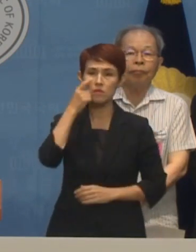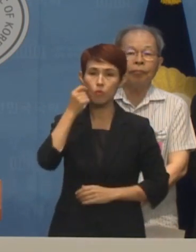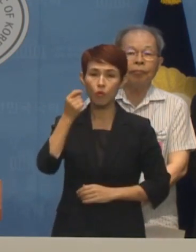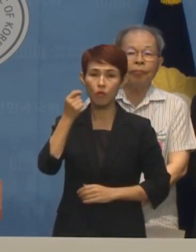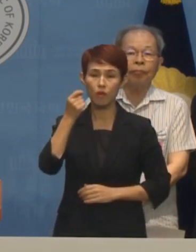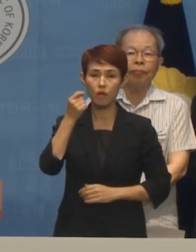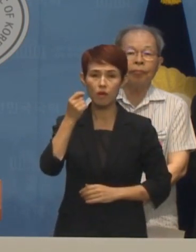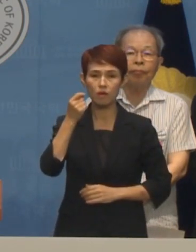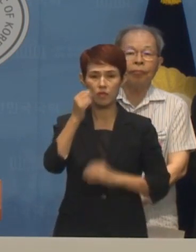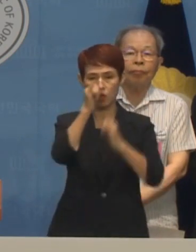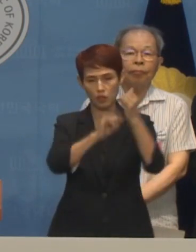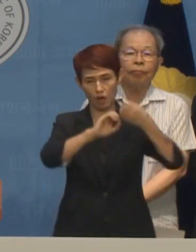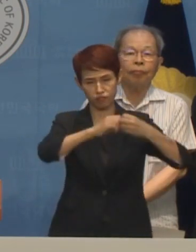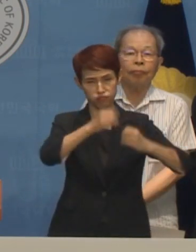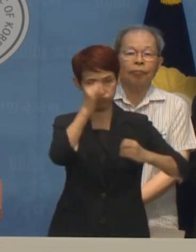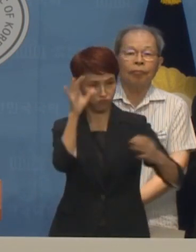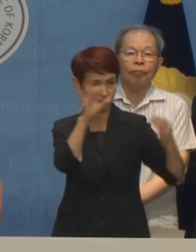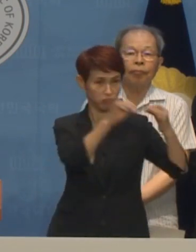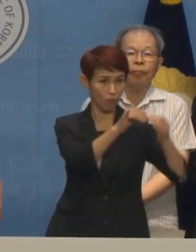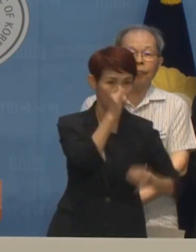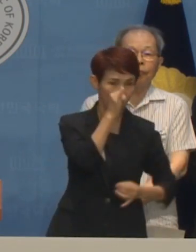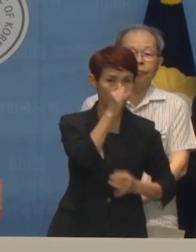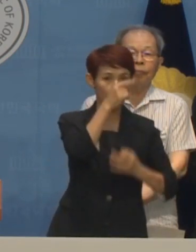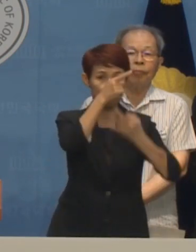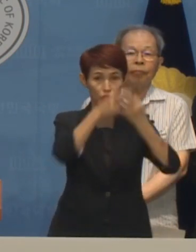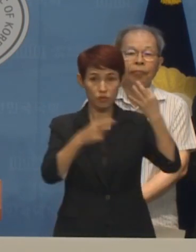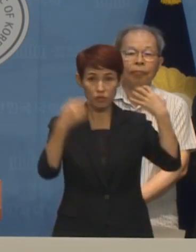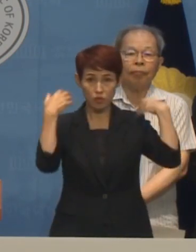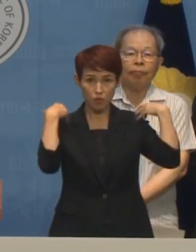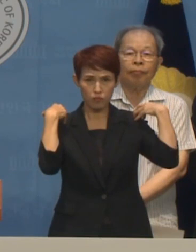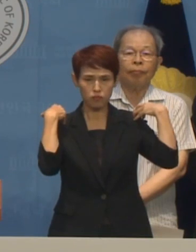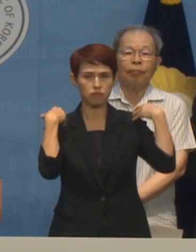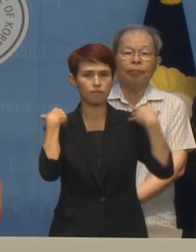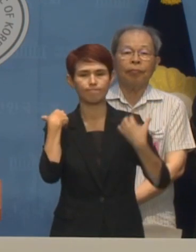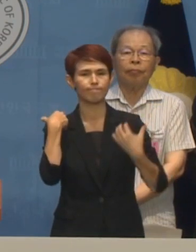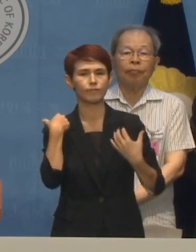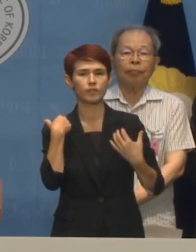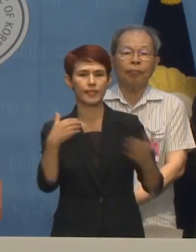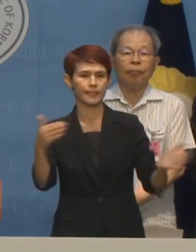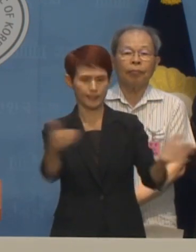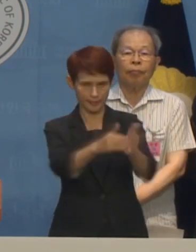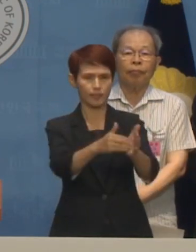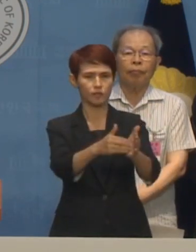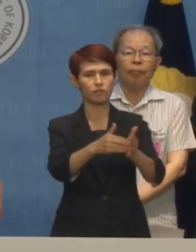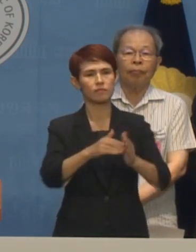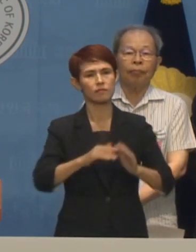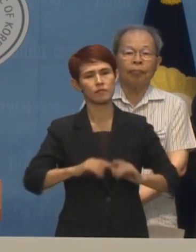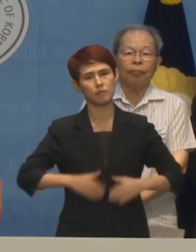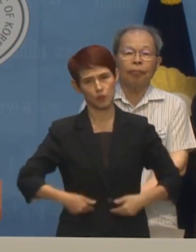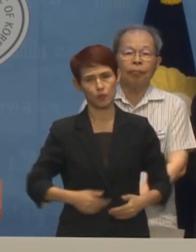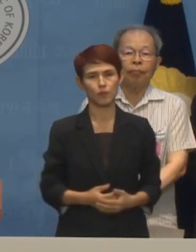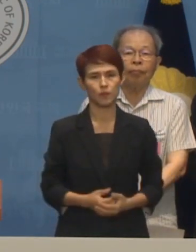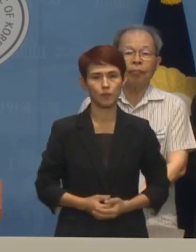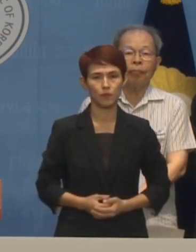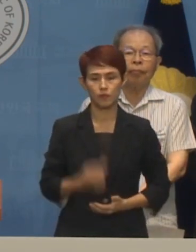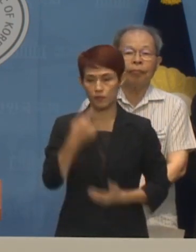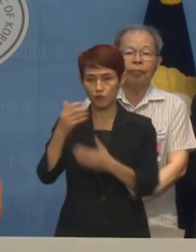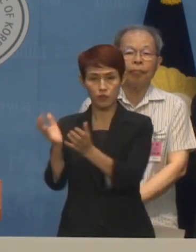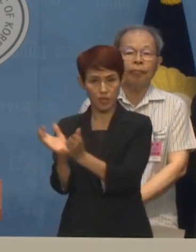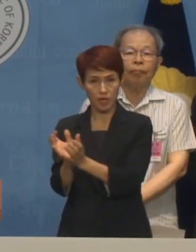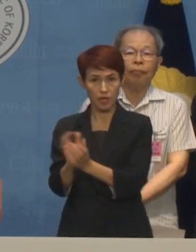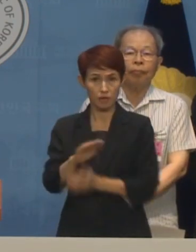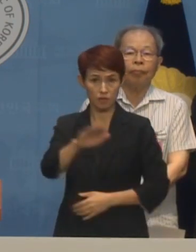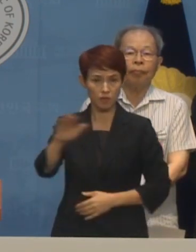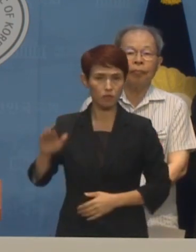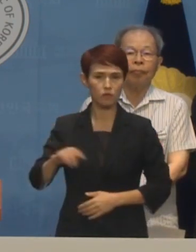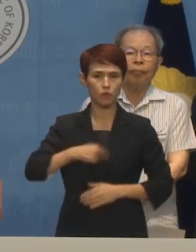동조하는 윤석열 정부를 이제는 끌어내려야 합니다. 저를 포함한 민주당 의원들은